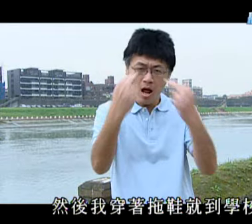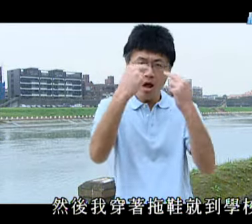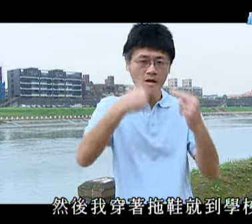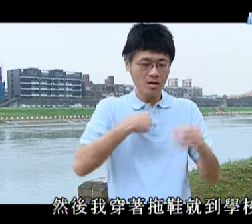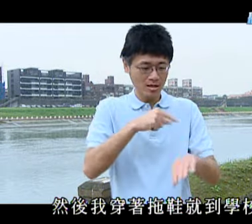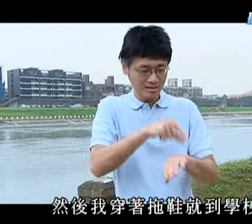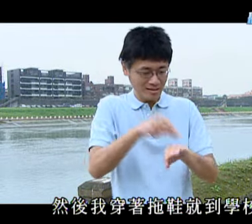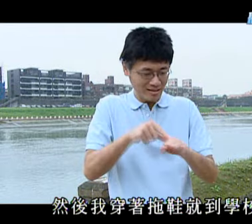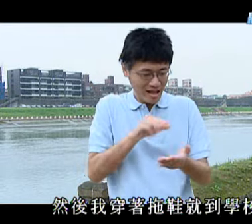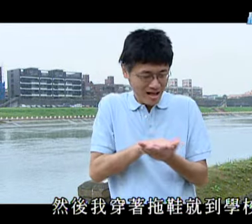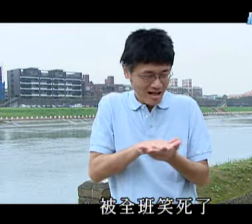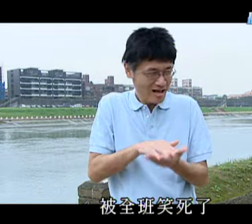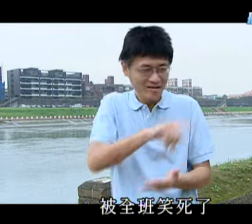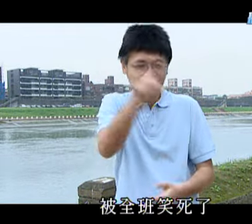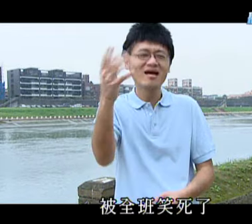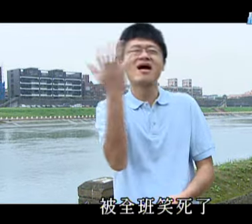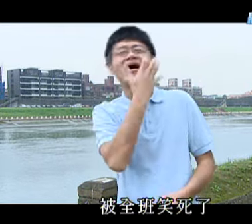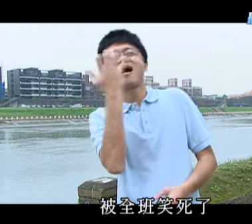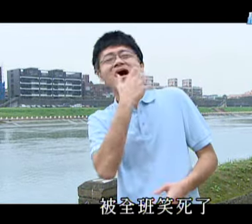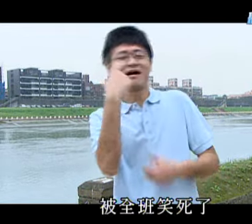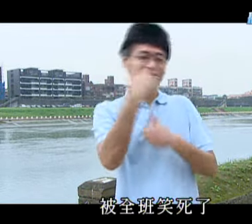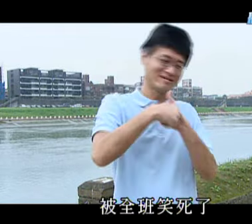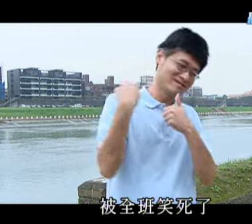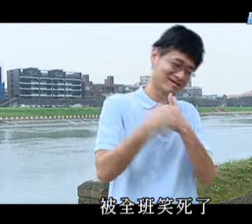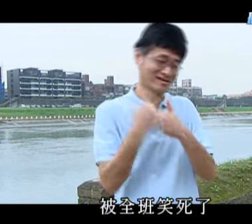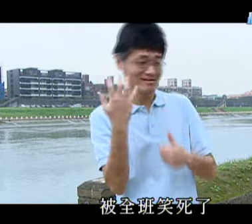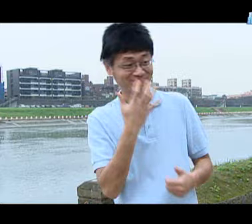到学校，哦，被全班笑死了哦，